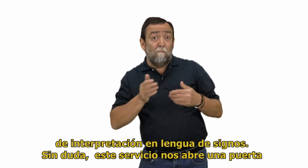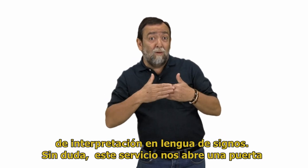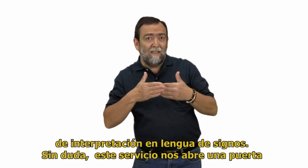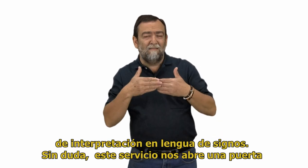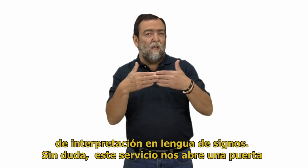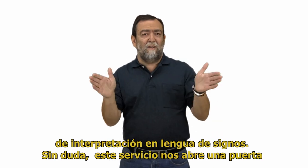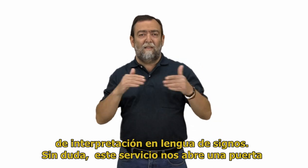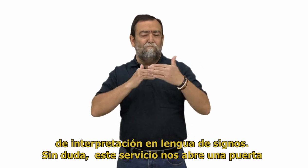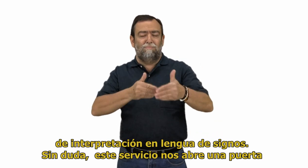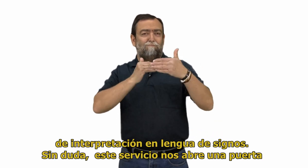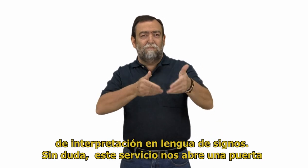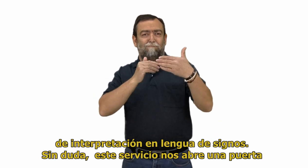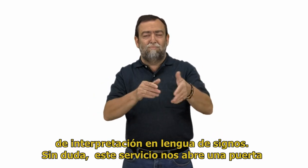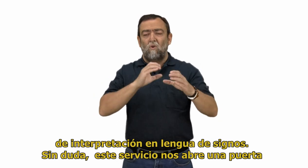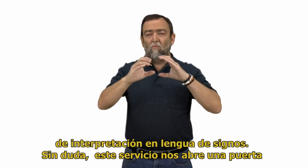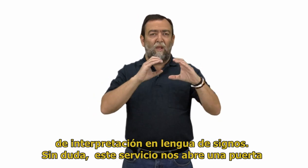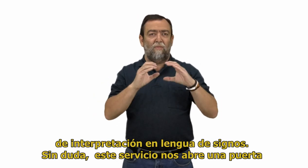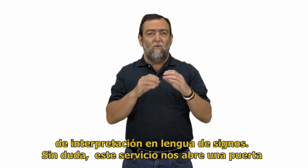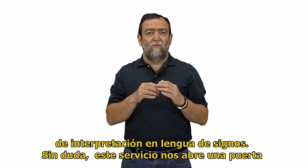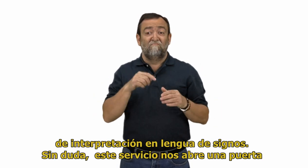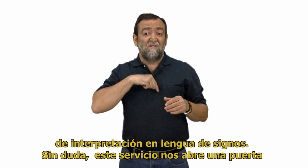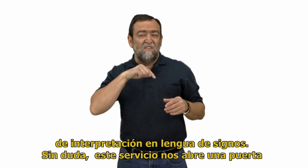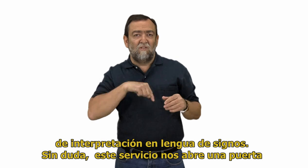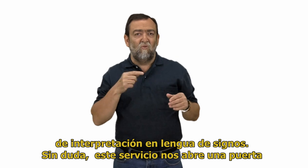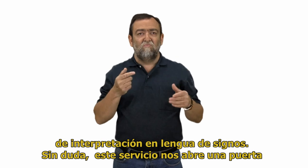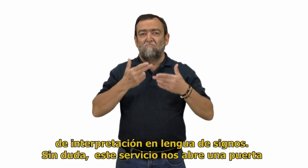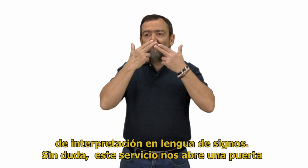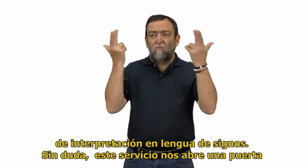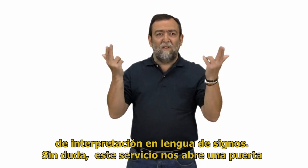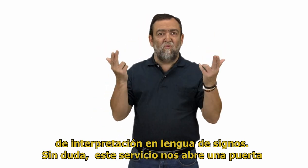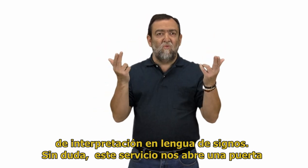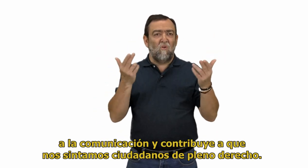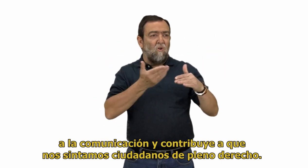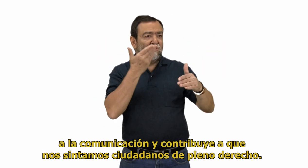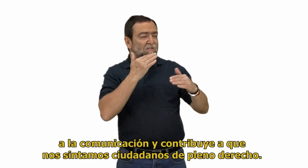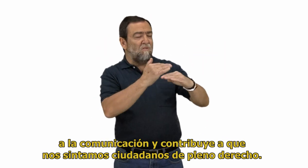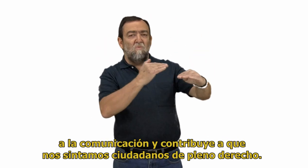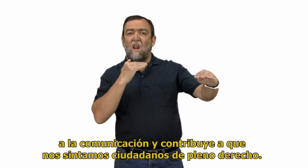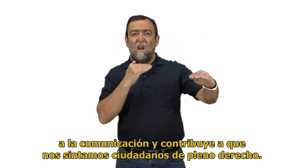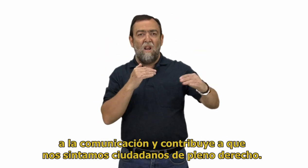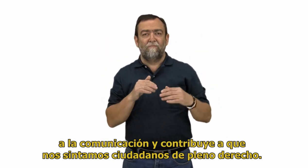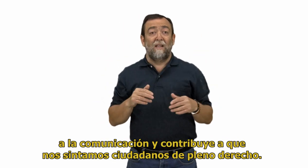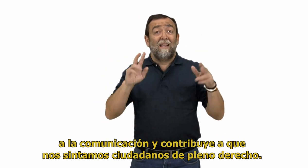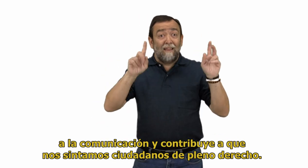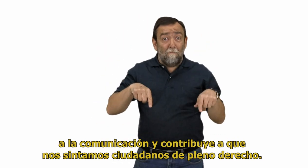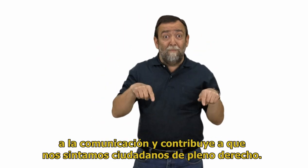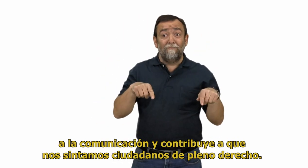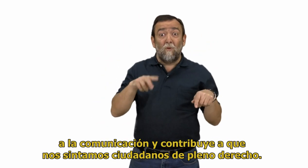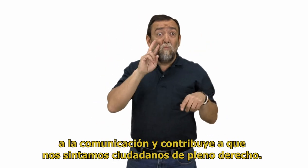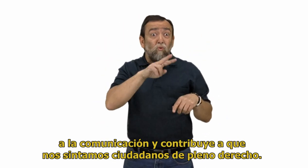interpretación en lengua de signos. Sin duda, este servicio nos abre una puerta a la comunicación y contribuye a que nos sintamos ciudadanos